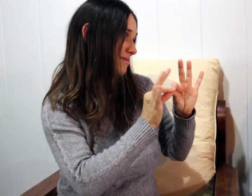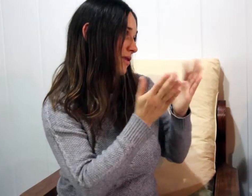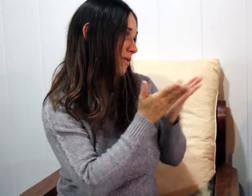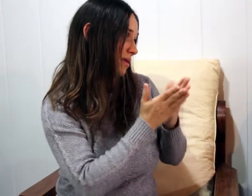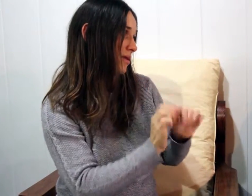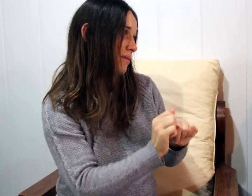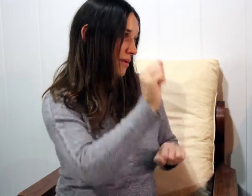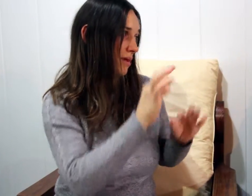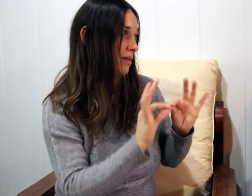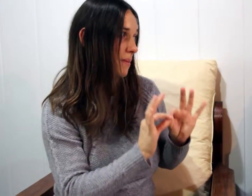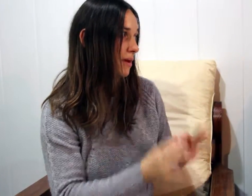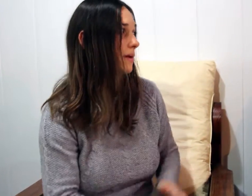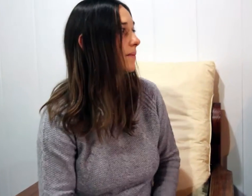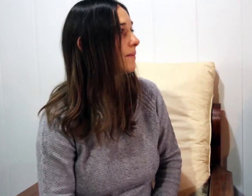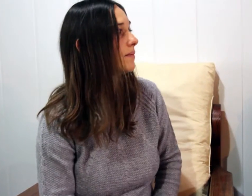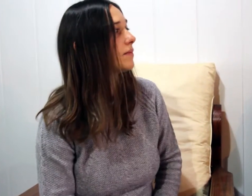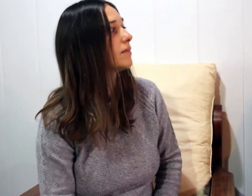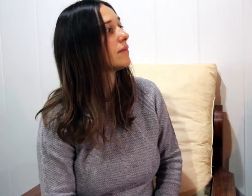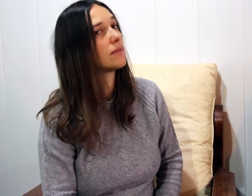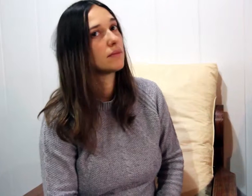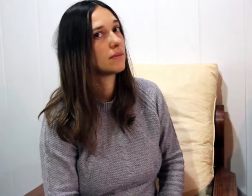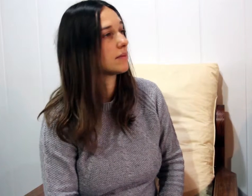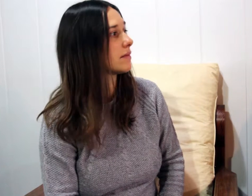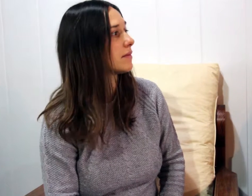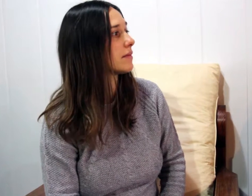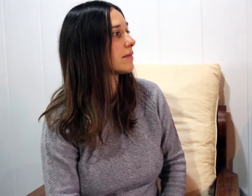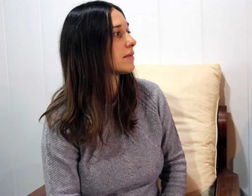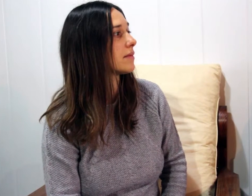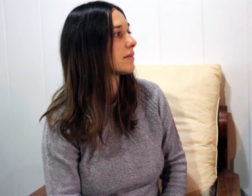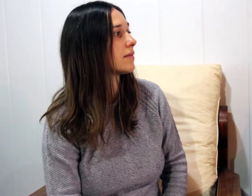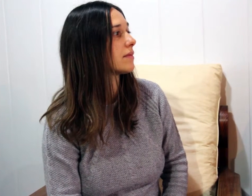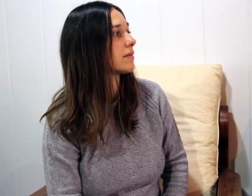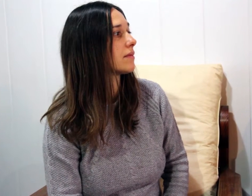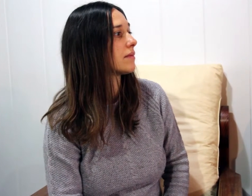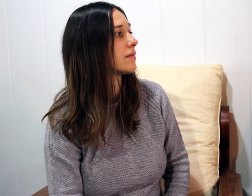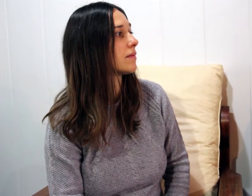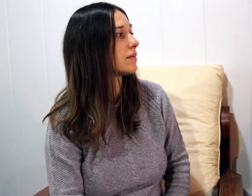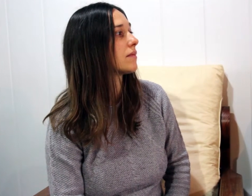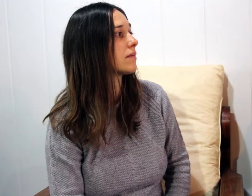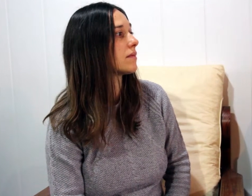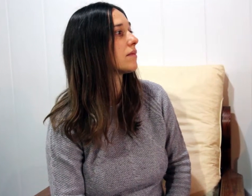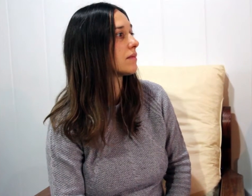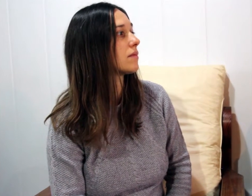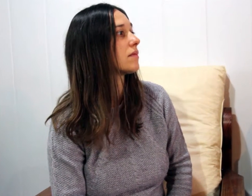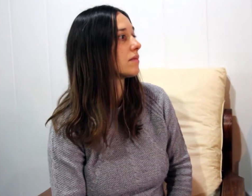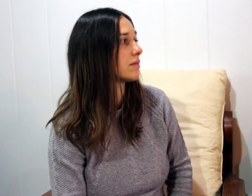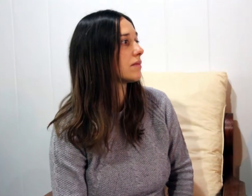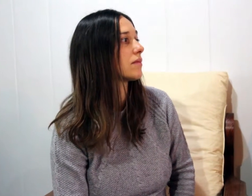Claro, las personas en primero, segundo y tercero. Y después pueden seguir para interpretar Montevideo, que es